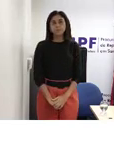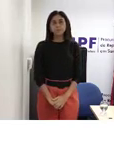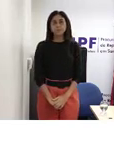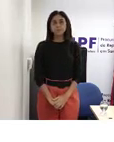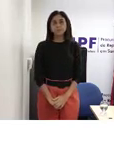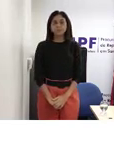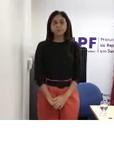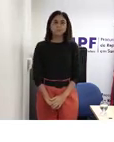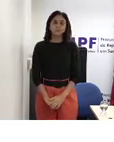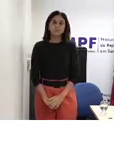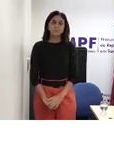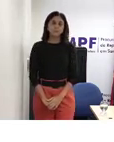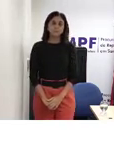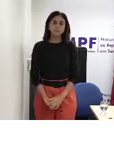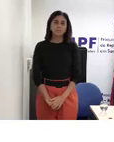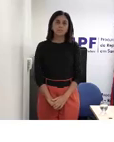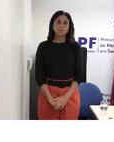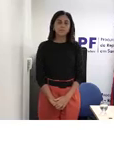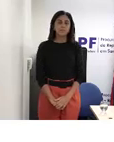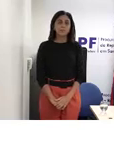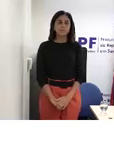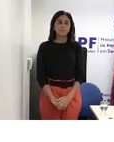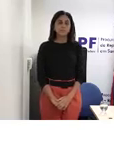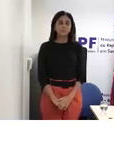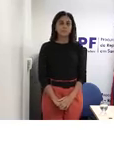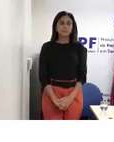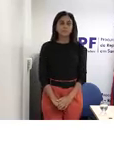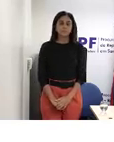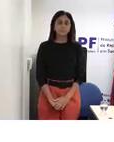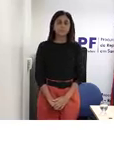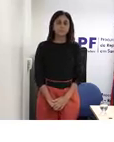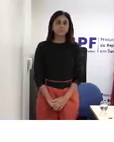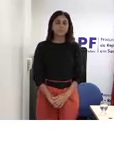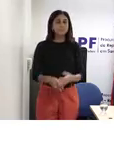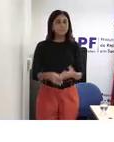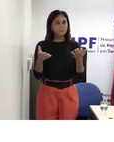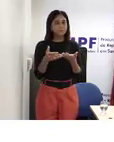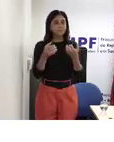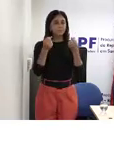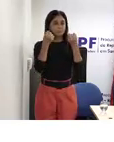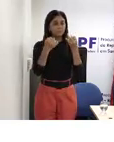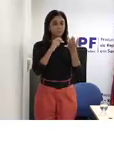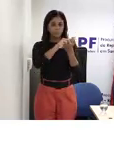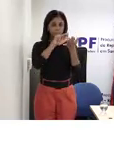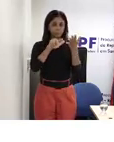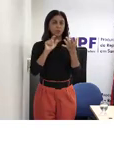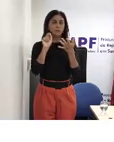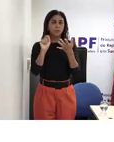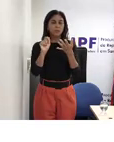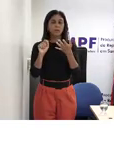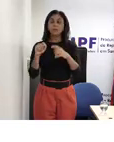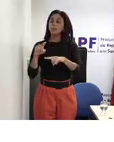gentileza bom eu vou trazer aqui alguns conceitos do que a gente vai lidar Inclusive eu coloquei aqui o conceito de pornografia